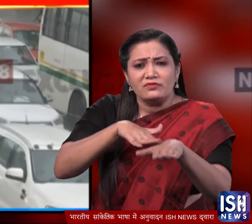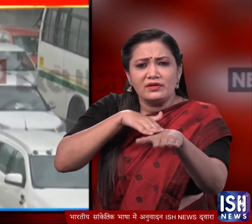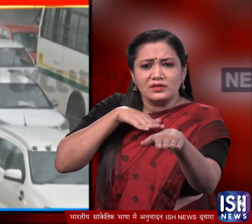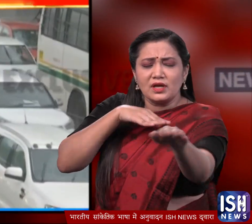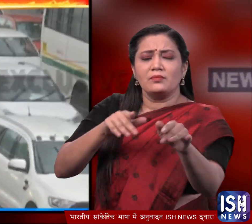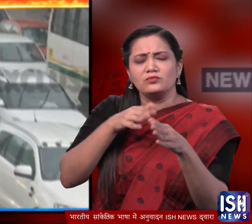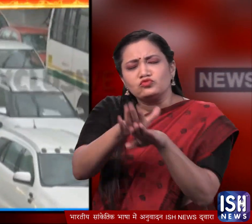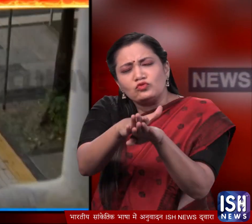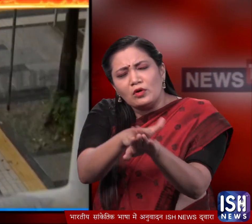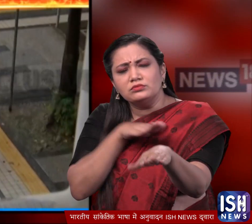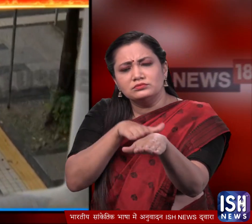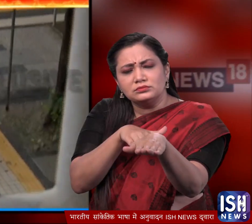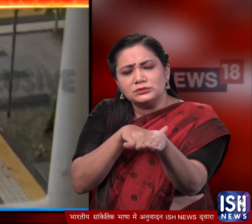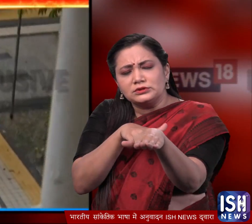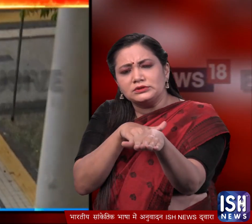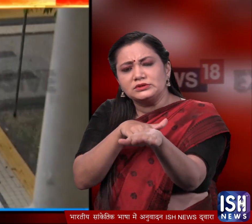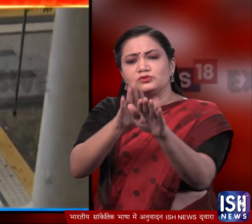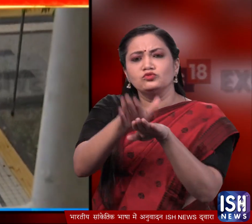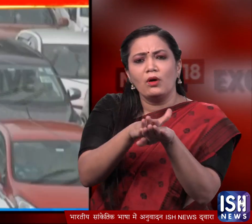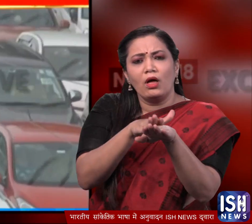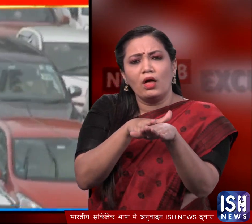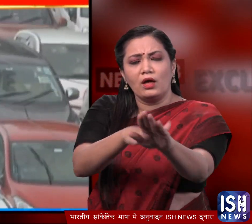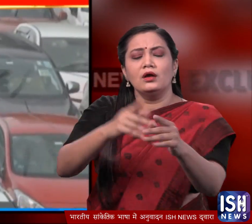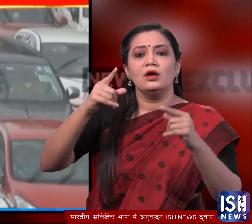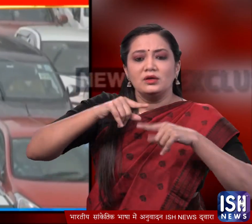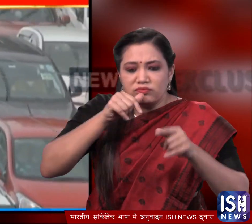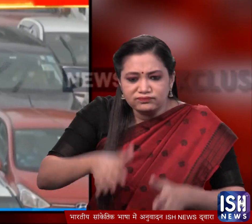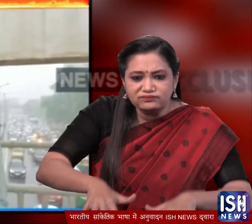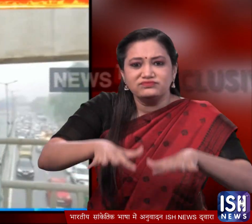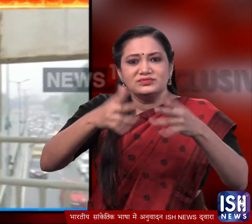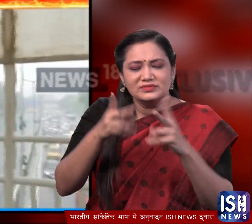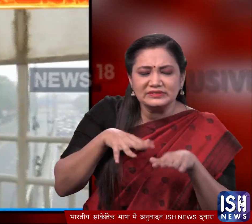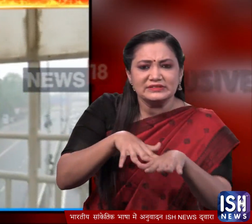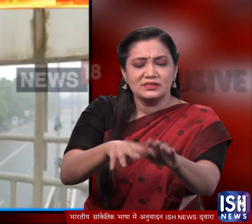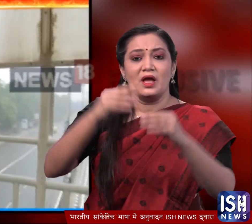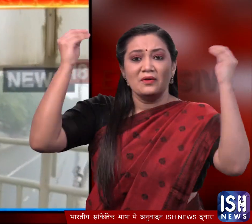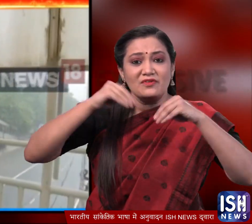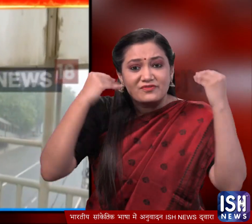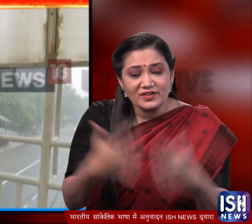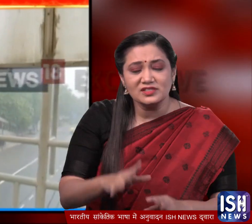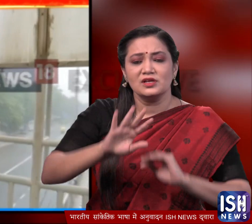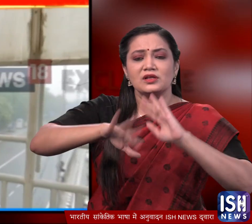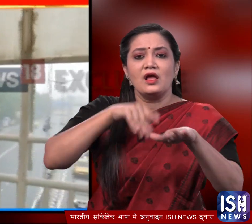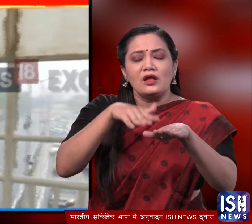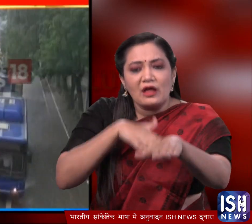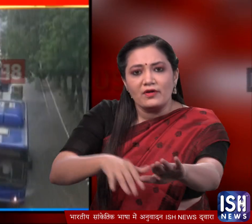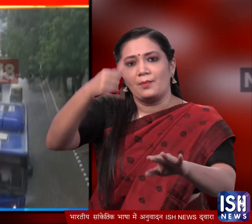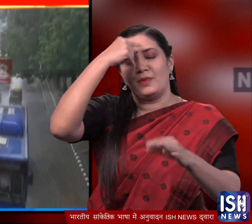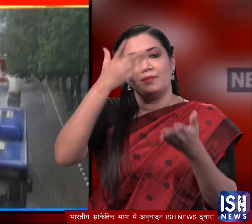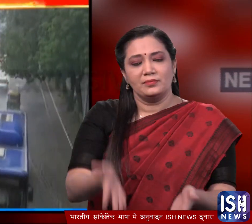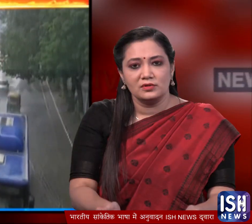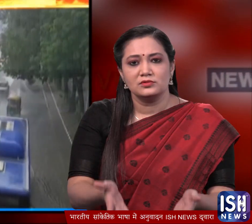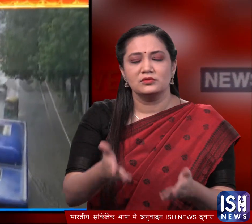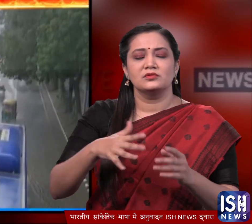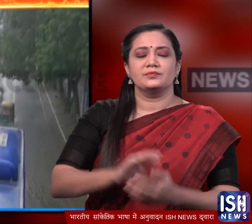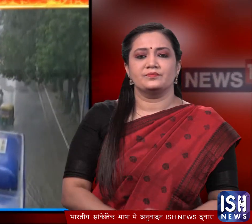फंसी गाड़ियां रेंगती नजर आईं। ऊपर से सड़कों में पानी भरने से भी ट्रैफिक की रफ्तार सुस्त पड़ गई। बारिश के बाद लोगों को ट्रैफिक जैम की समस्या से भी जूझना